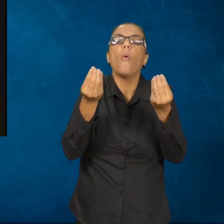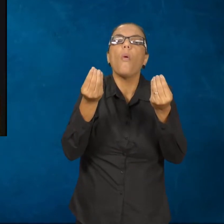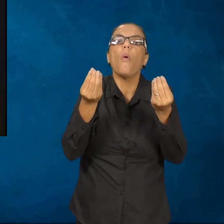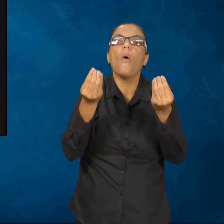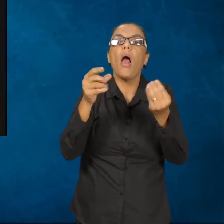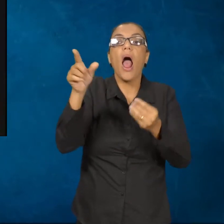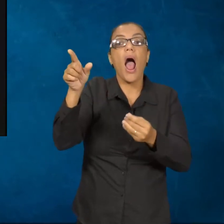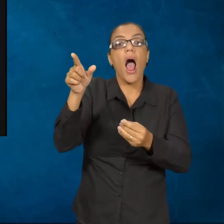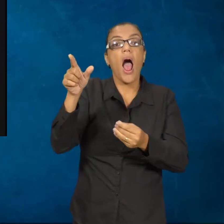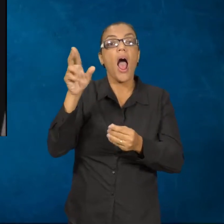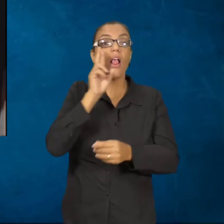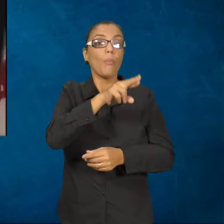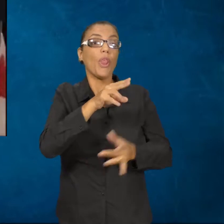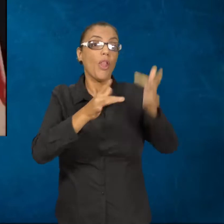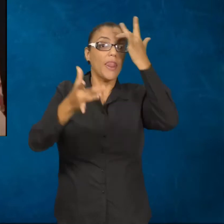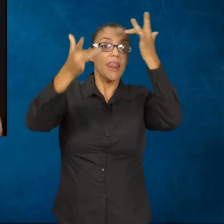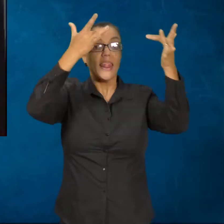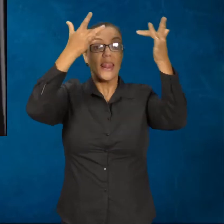O que é decorar?